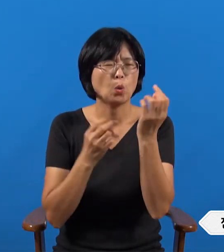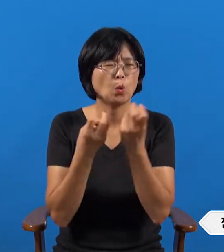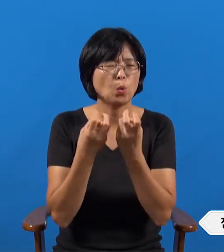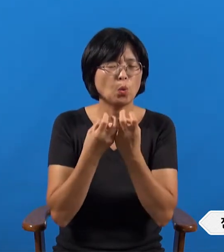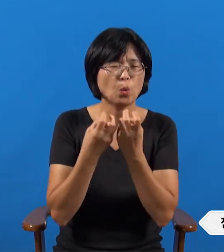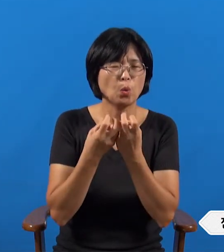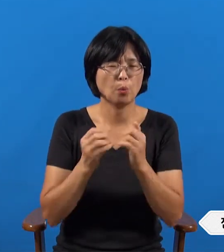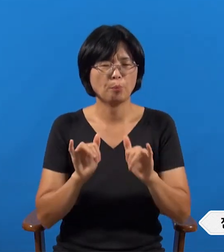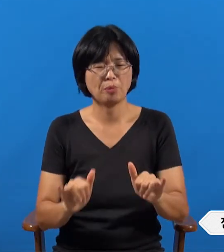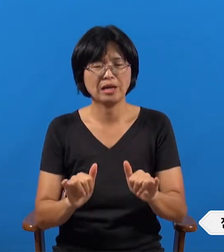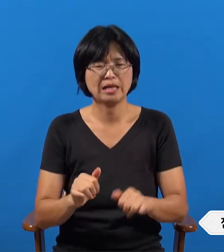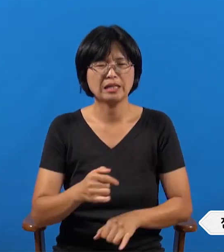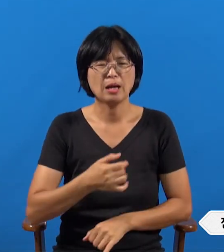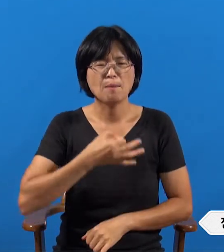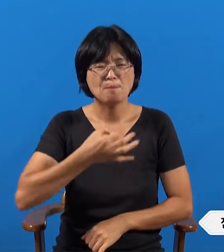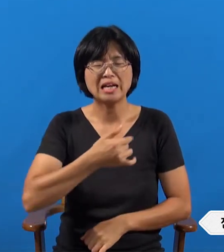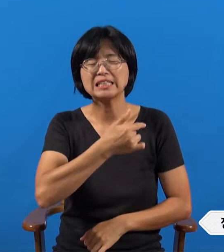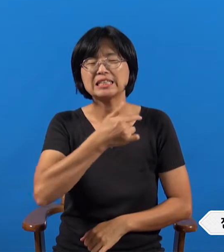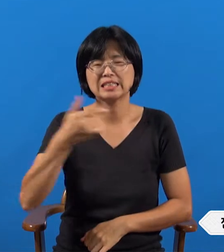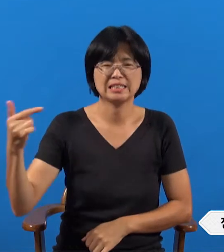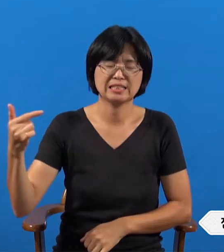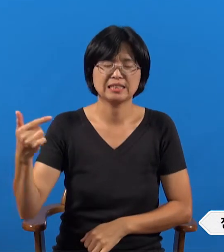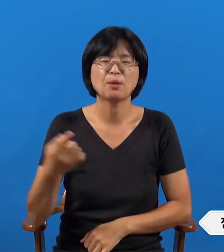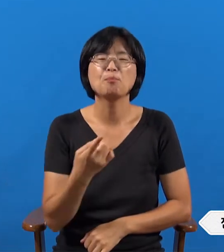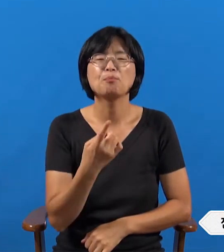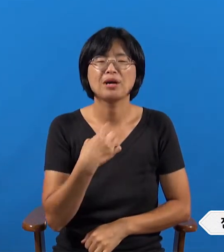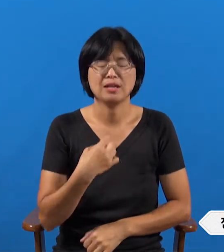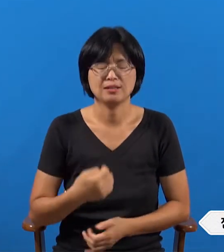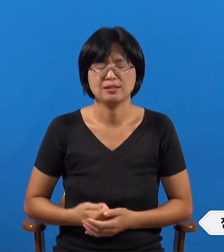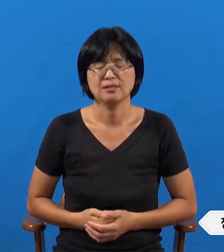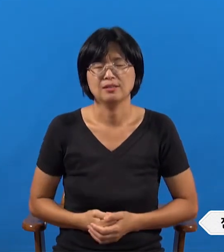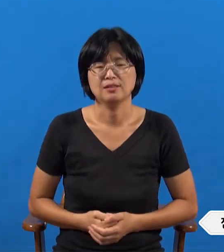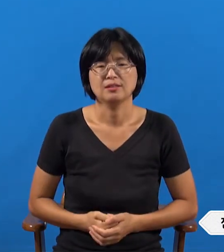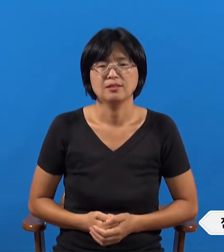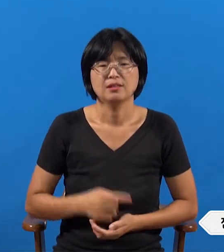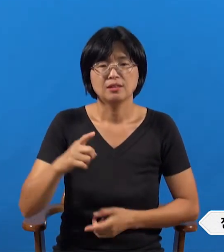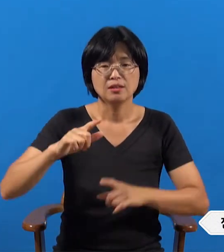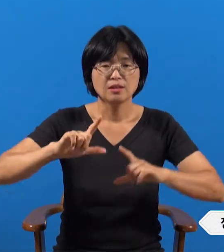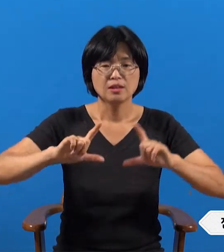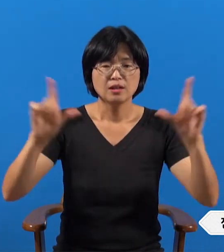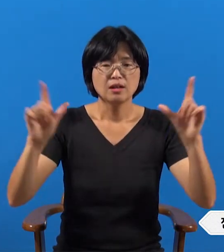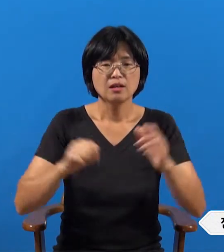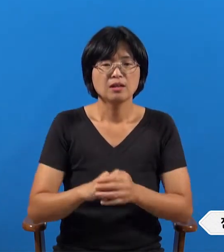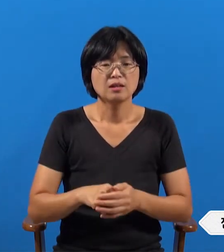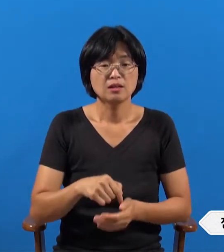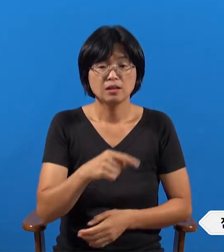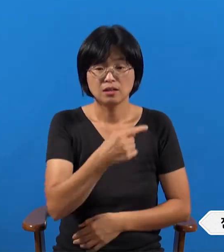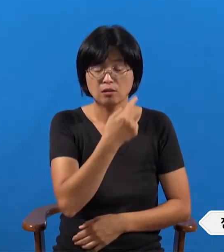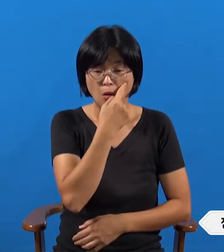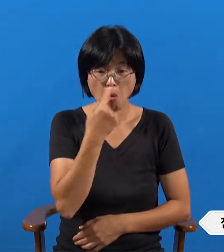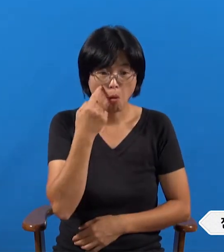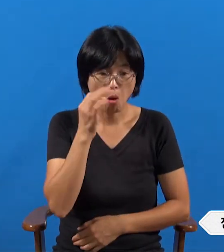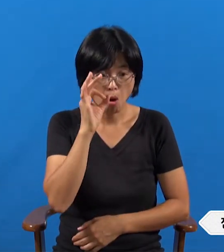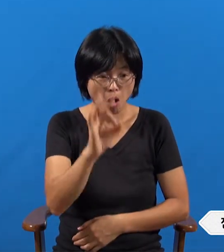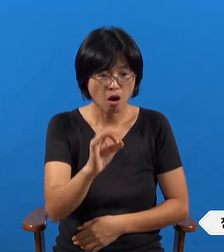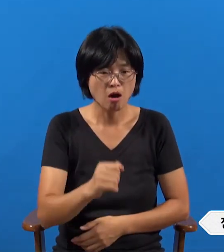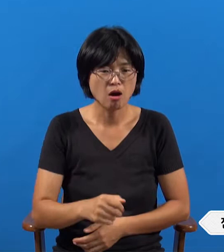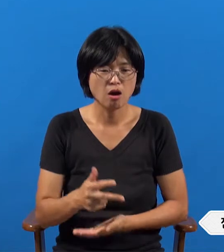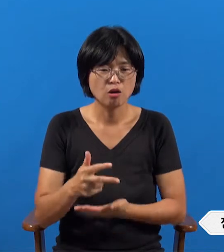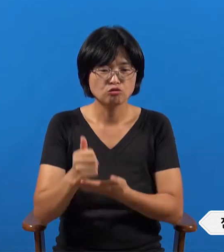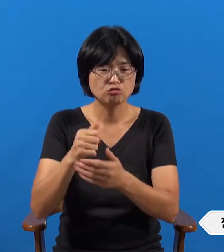혹시나 또 안 들으면 어떡할까 더 크게 했던 기억을 합니다. 그 다음부터 새벽 기도에 그분만